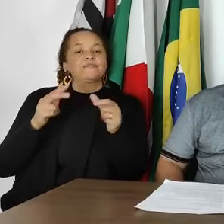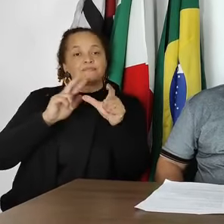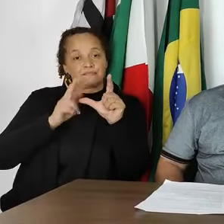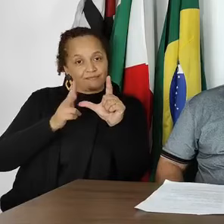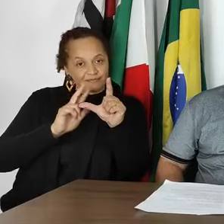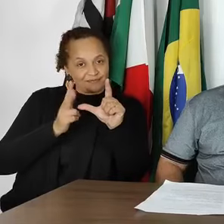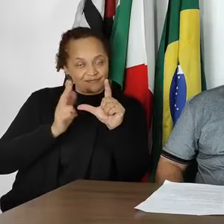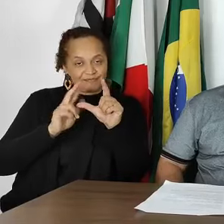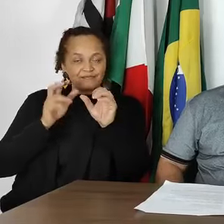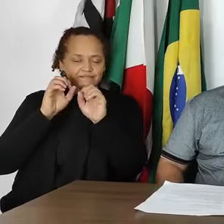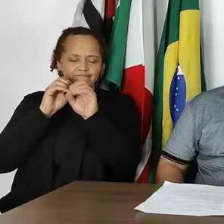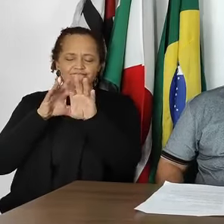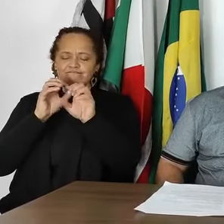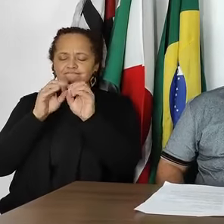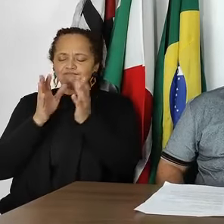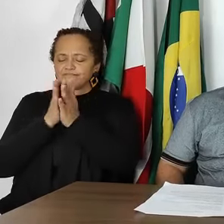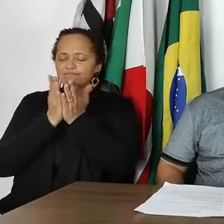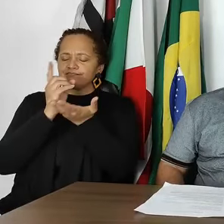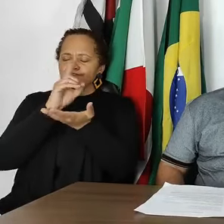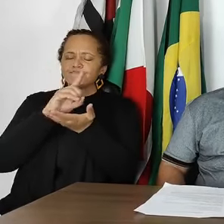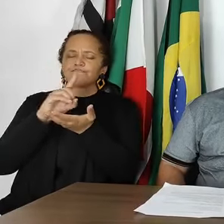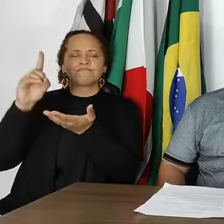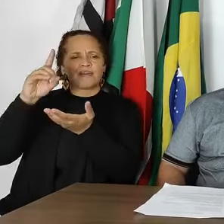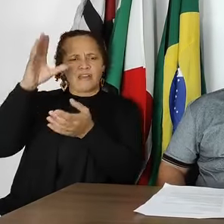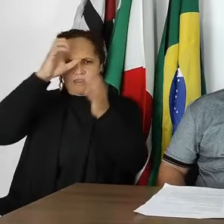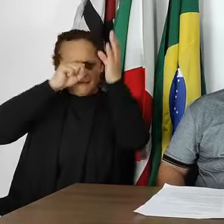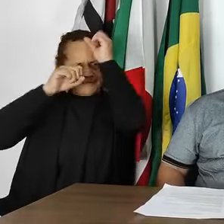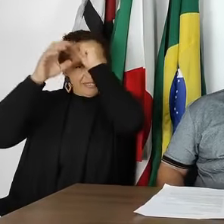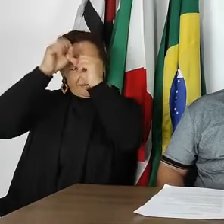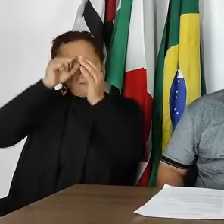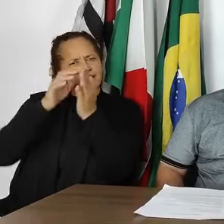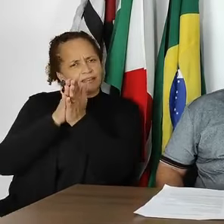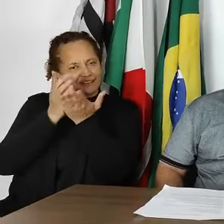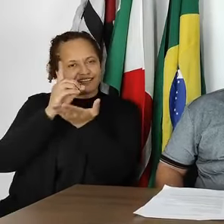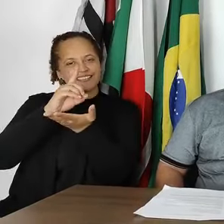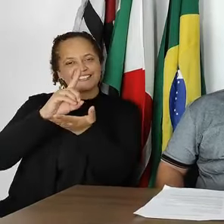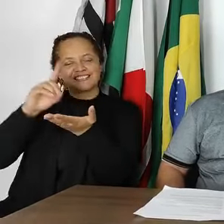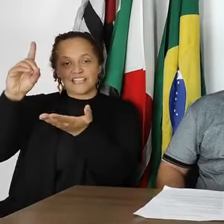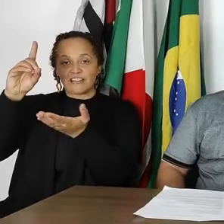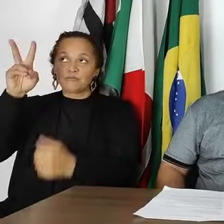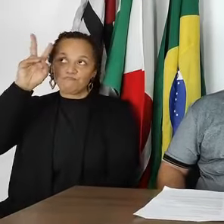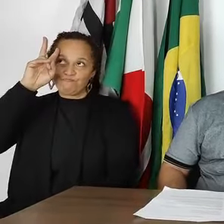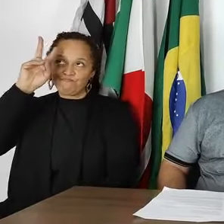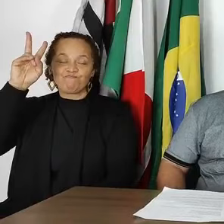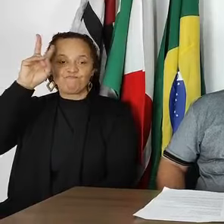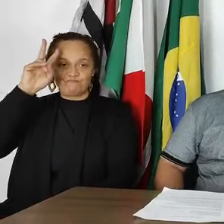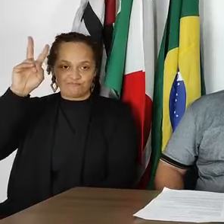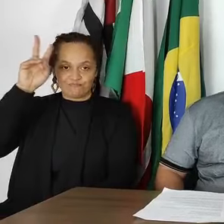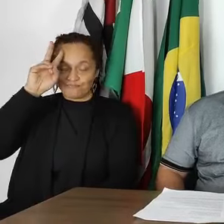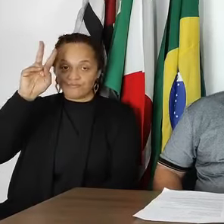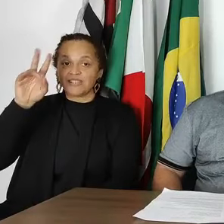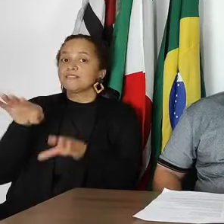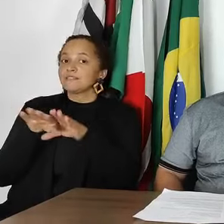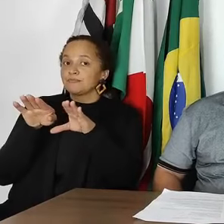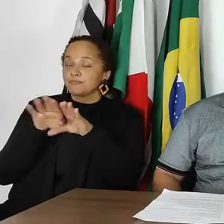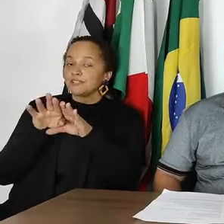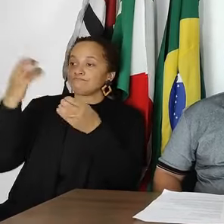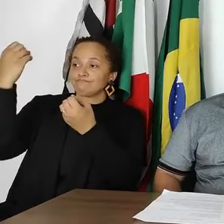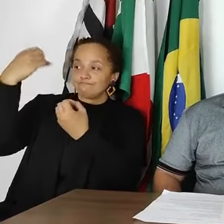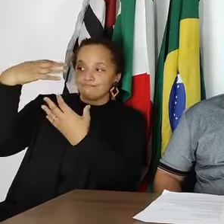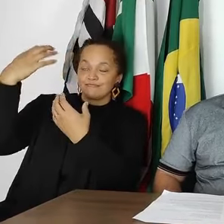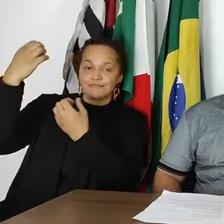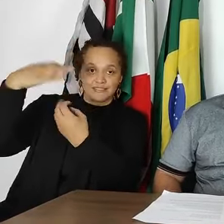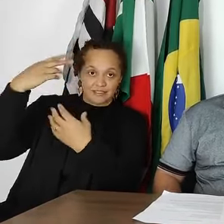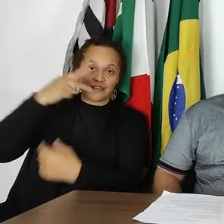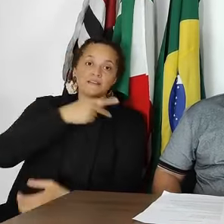para nós ministrarmos a palavra de Deus, aprender um pouco mais sobre a palavra, relembrar, na verdade, os ensinamentos que o pastor